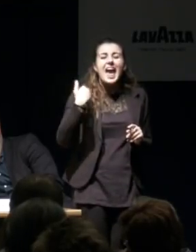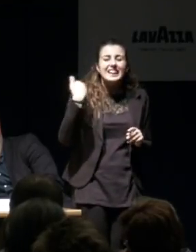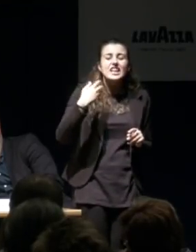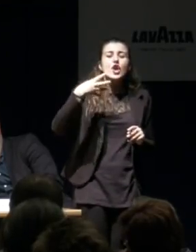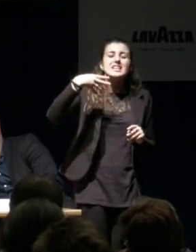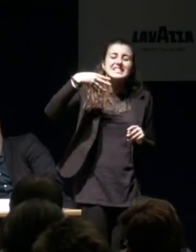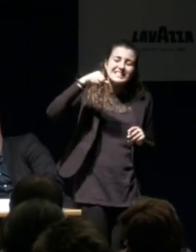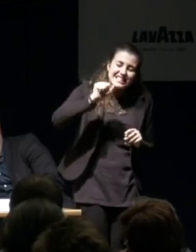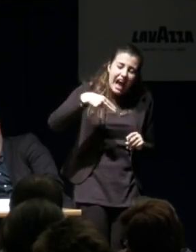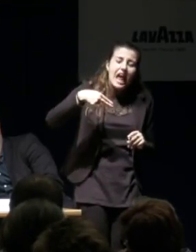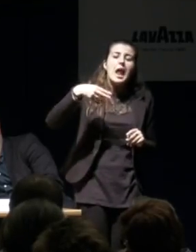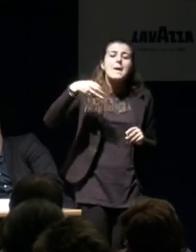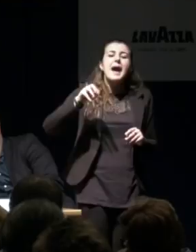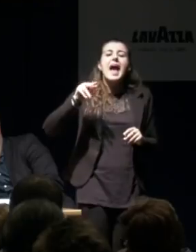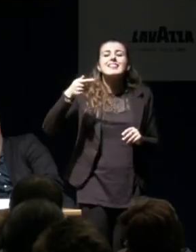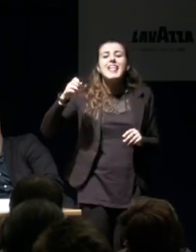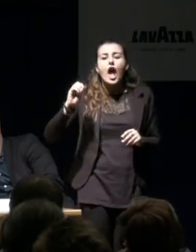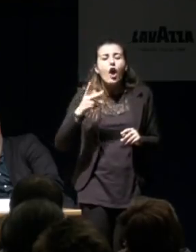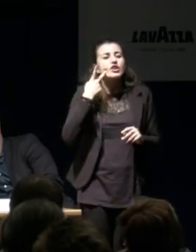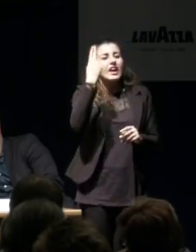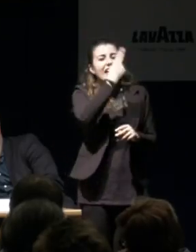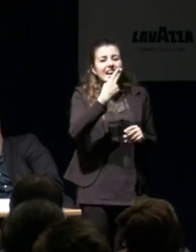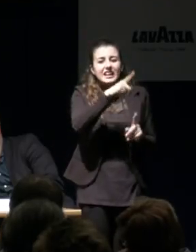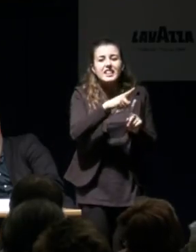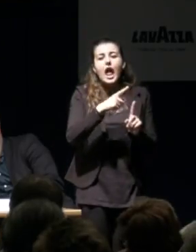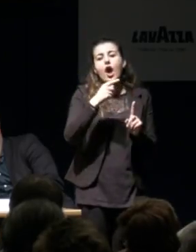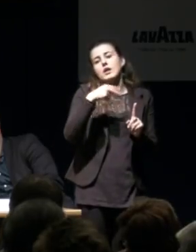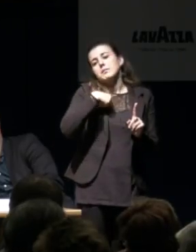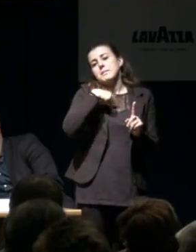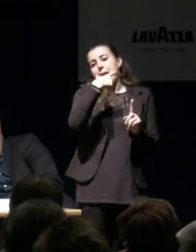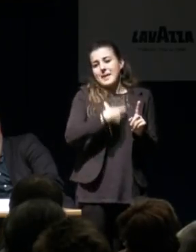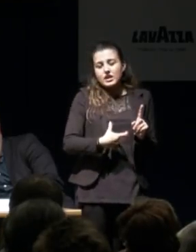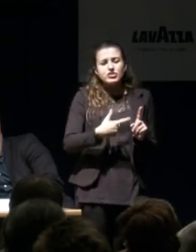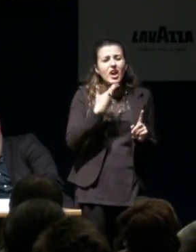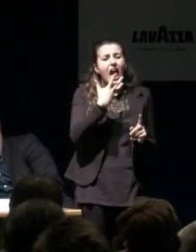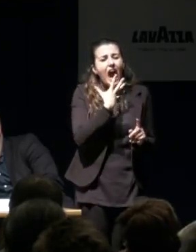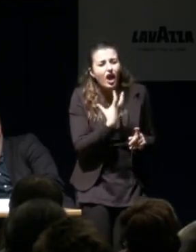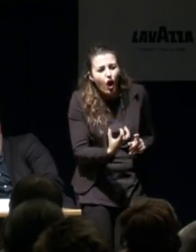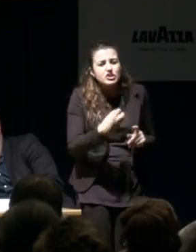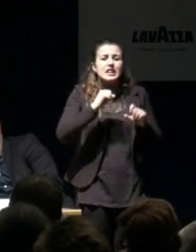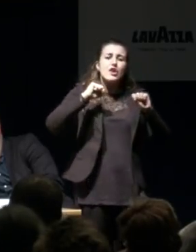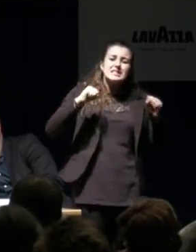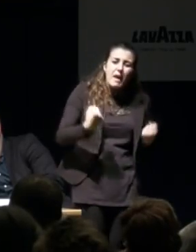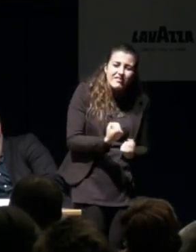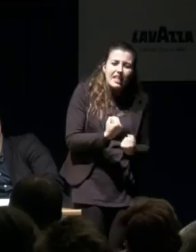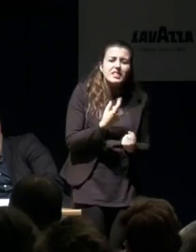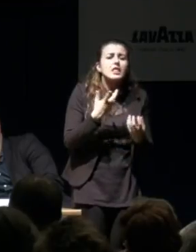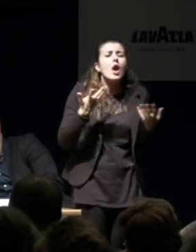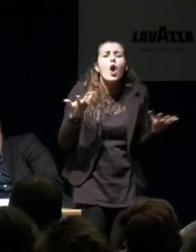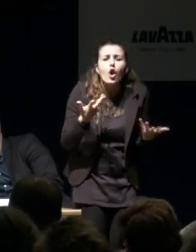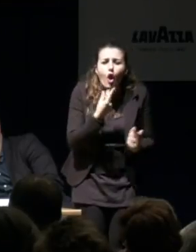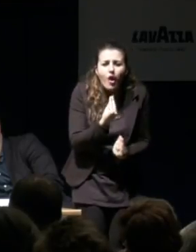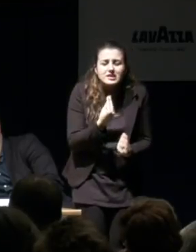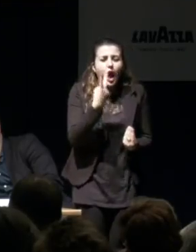sul volto il caravaggio che ritrae se stesso in quel quadro angosciato e spaventato da cosa dal